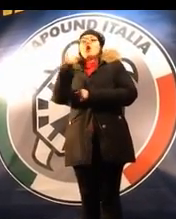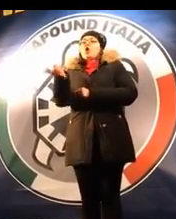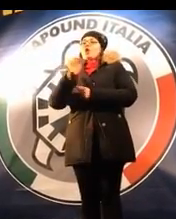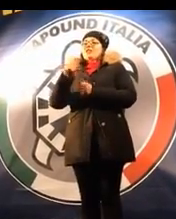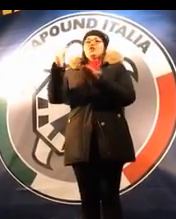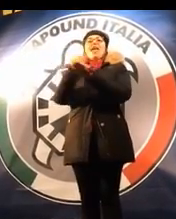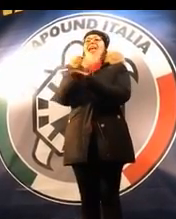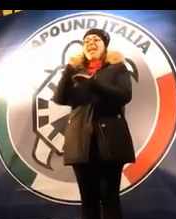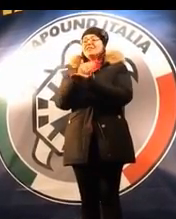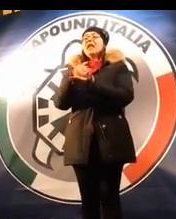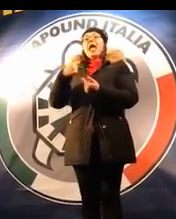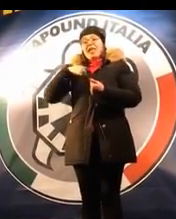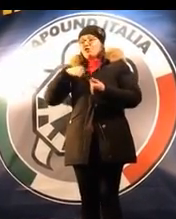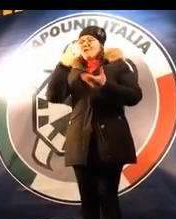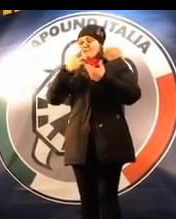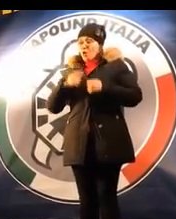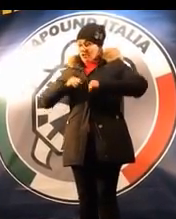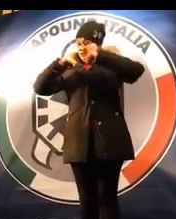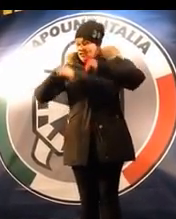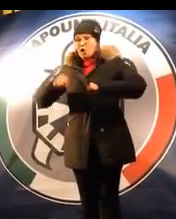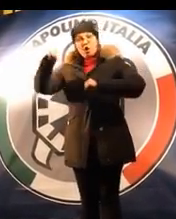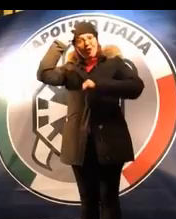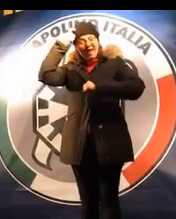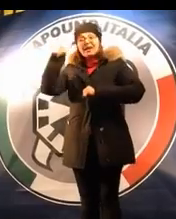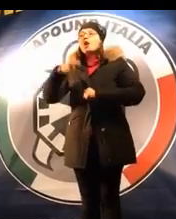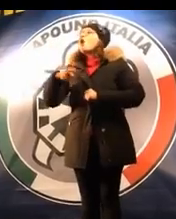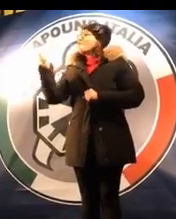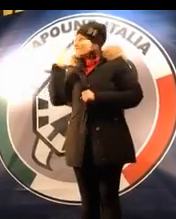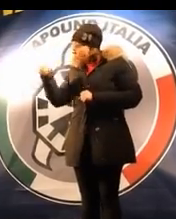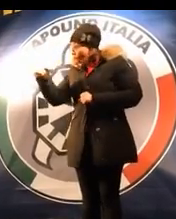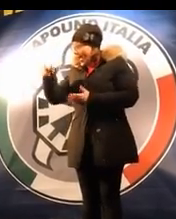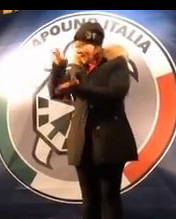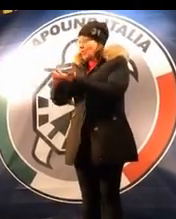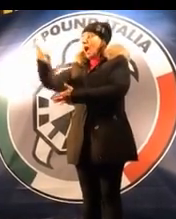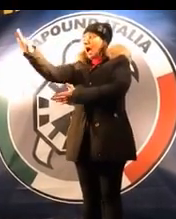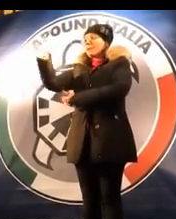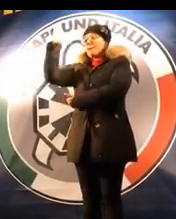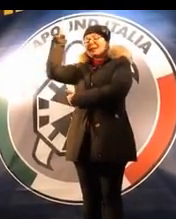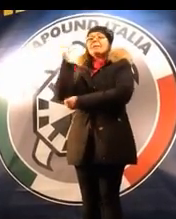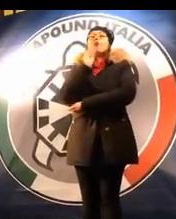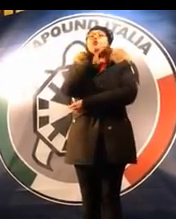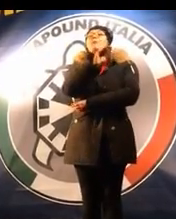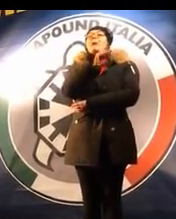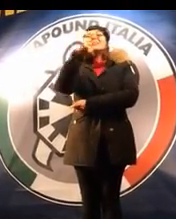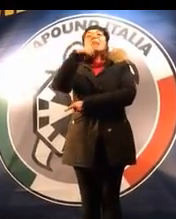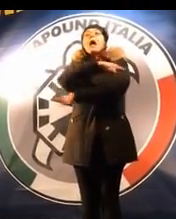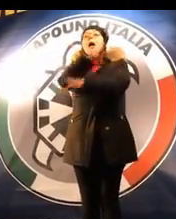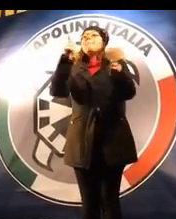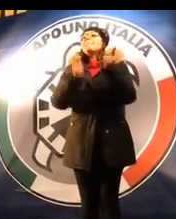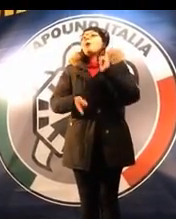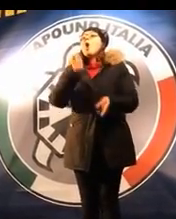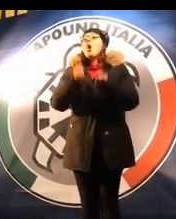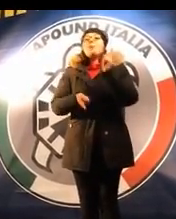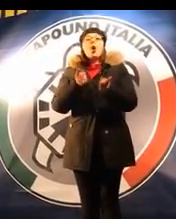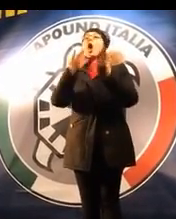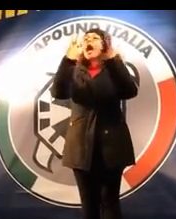si fanno con il permesso del popolo italiano in questa nazione o non si devono fare, sia chiaro.